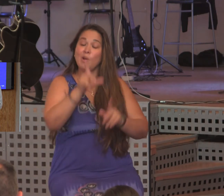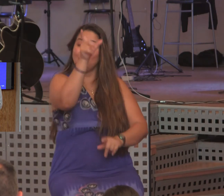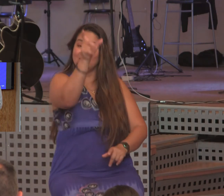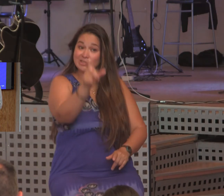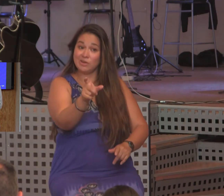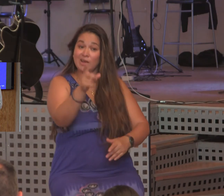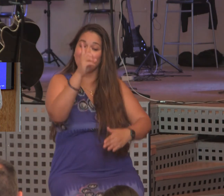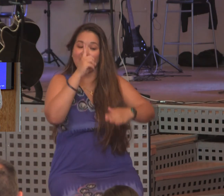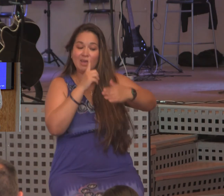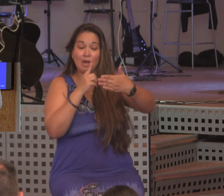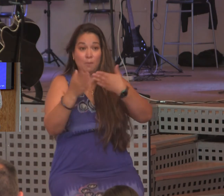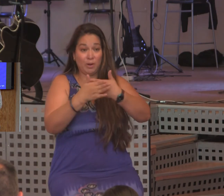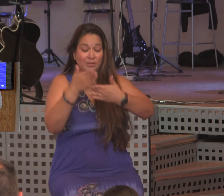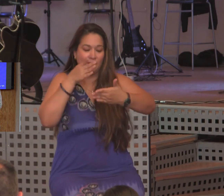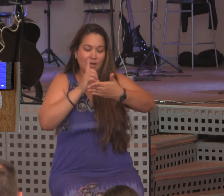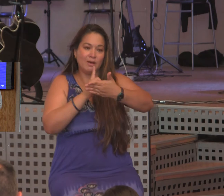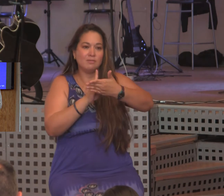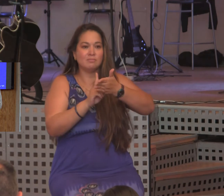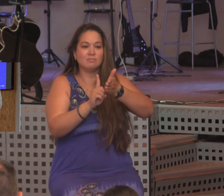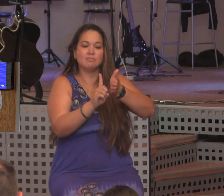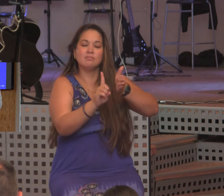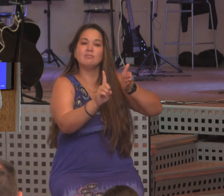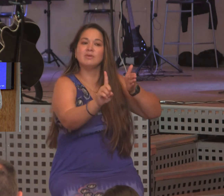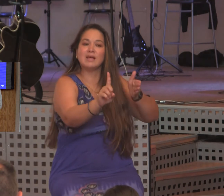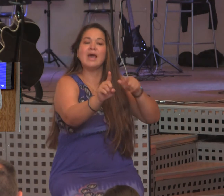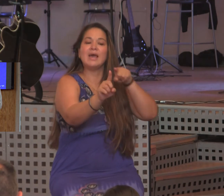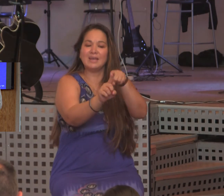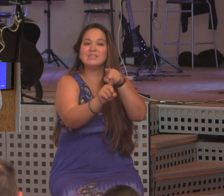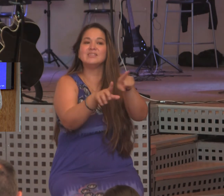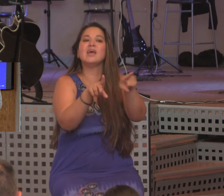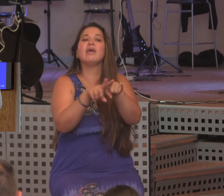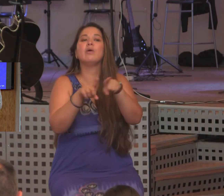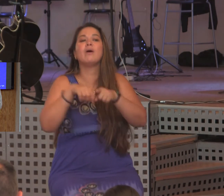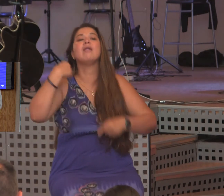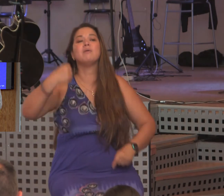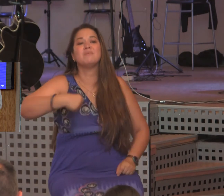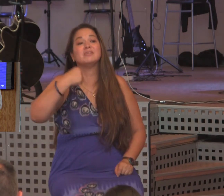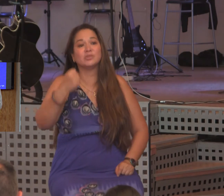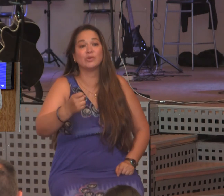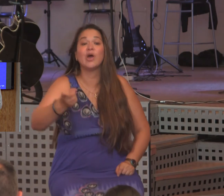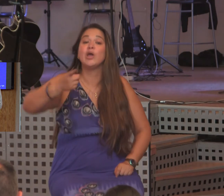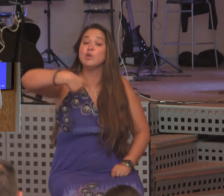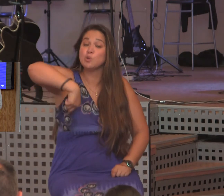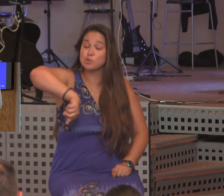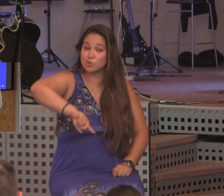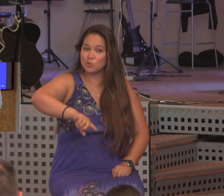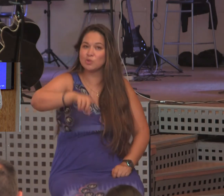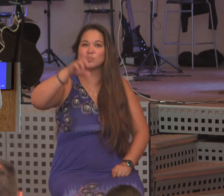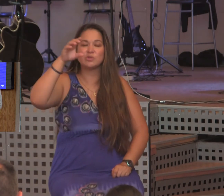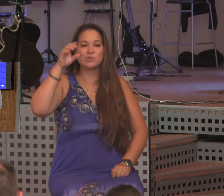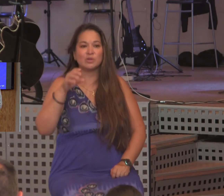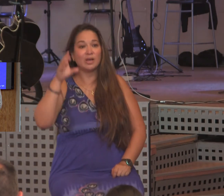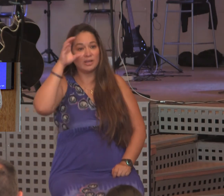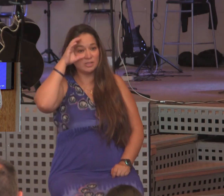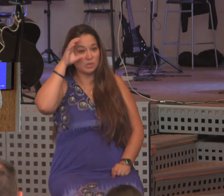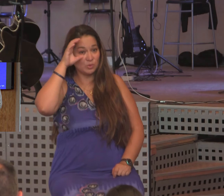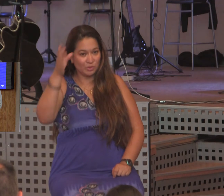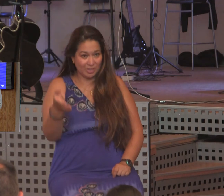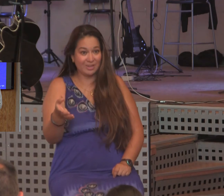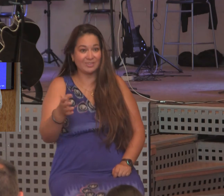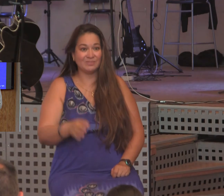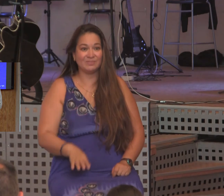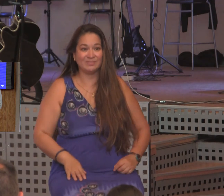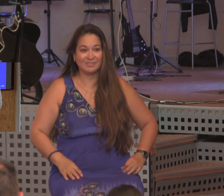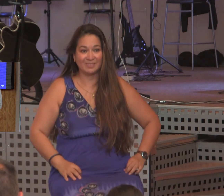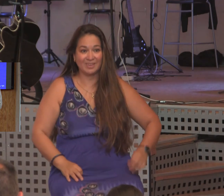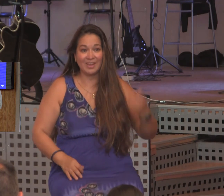es el pastor de las ovejas. A este, el portero le abre y las